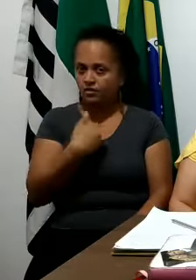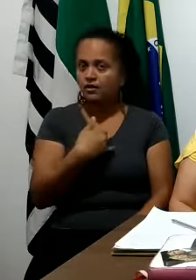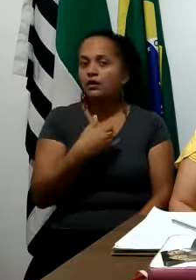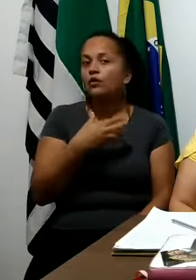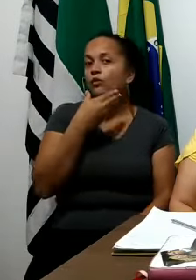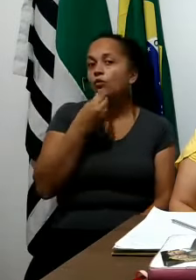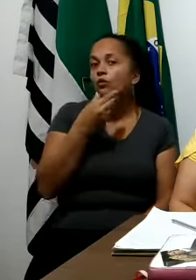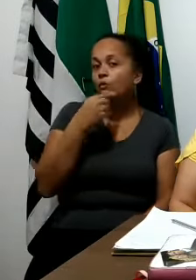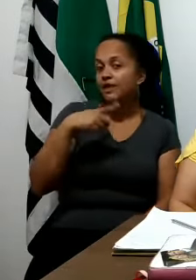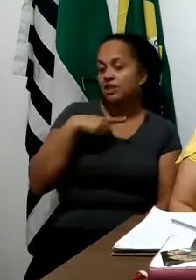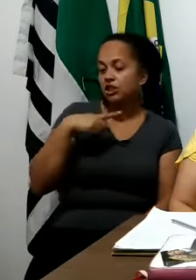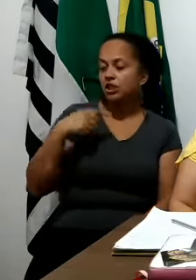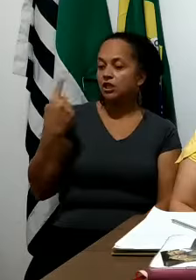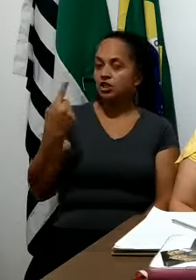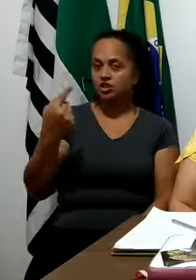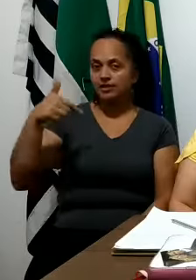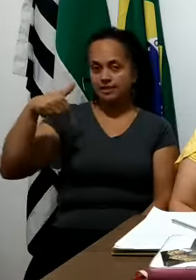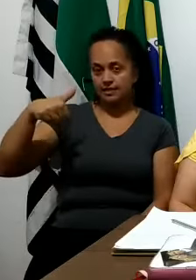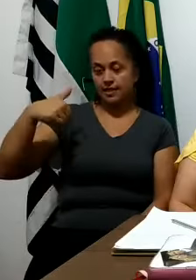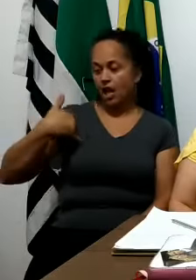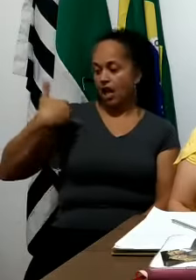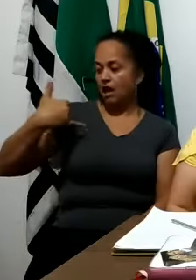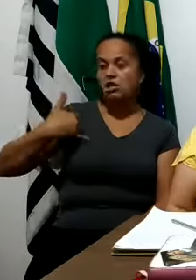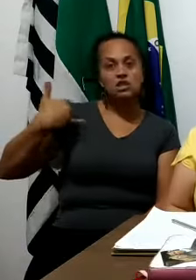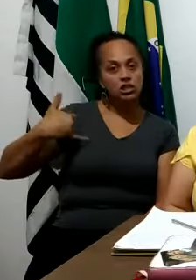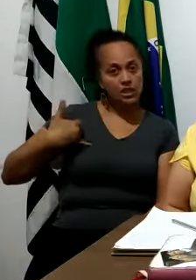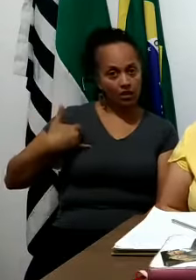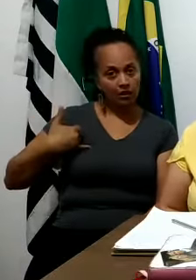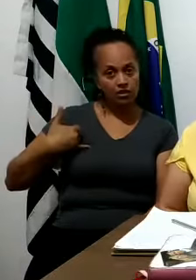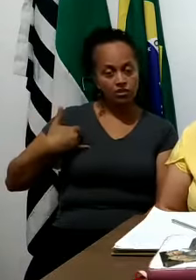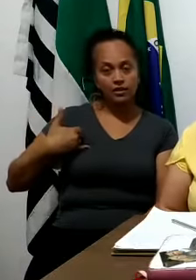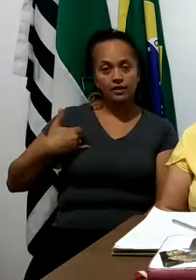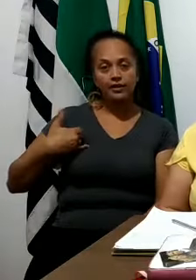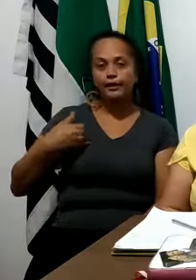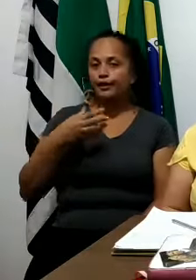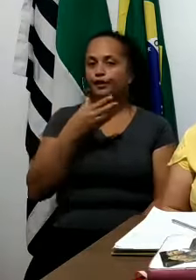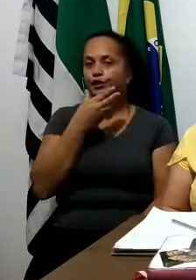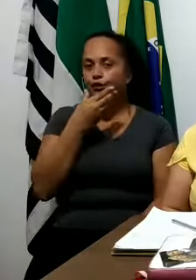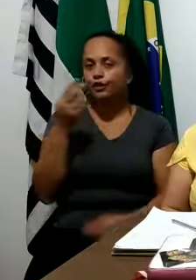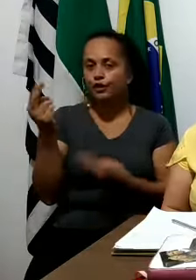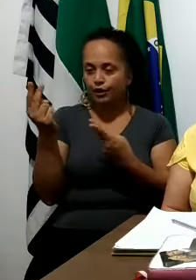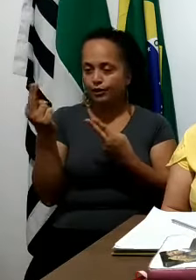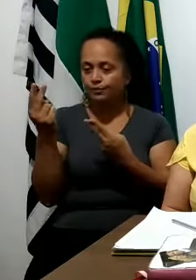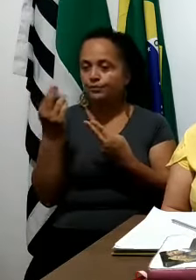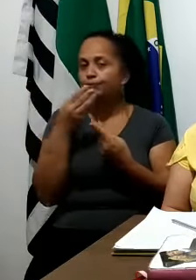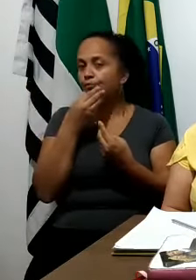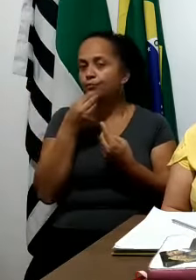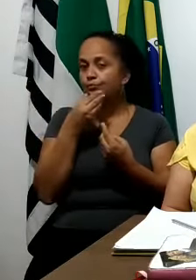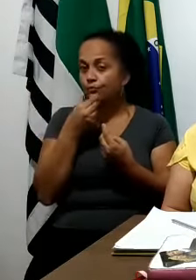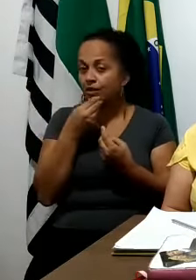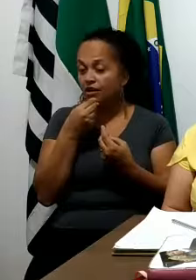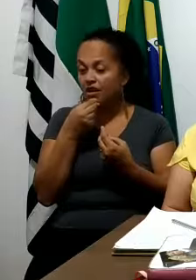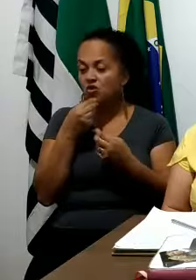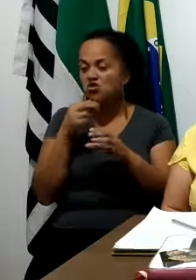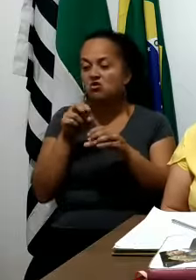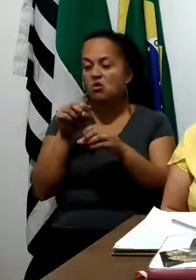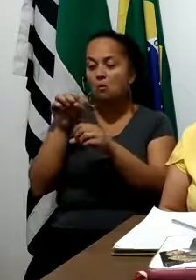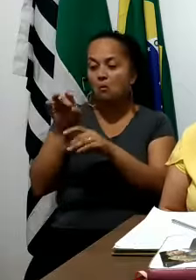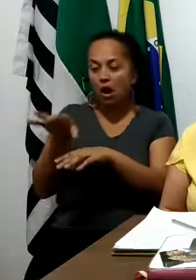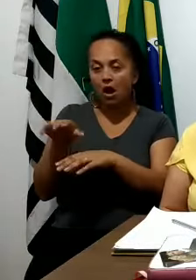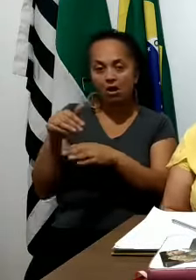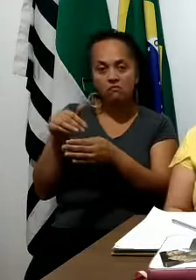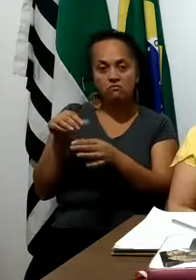e o primeiro pensamento que veio à nossa mente é que a partir daquele momento, ele